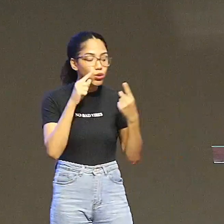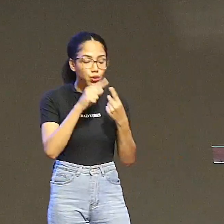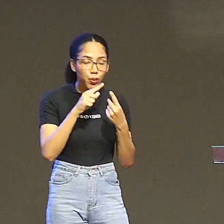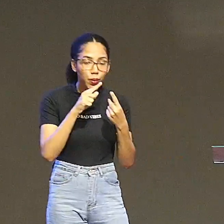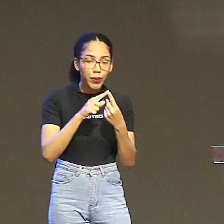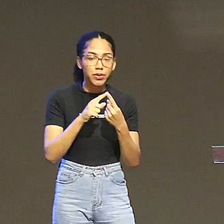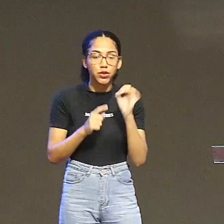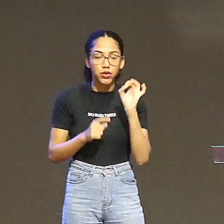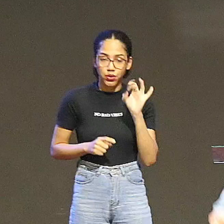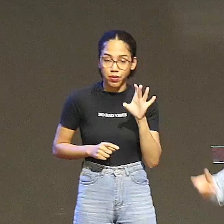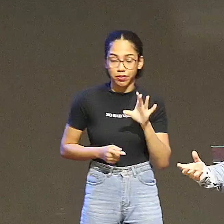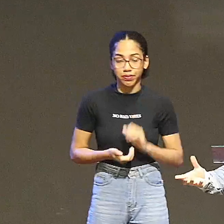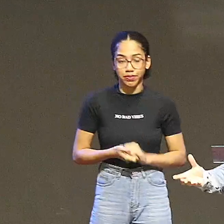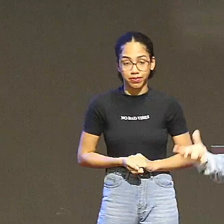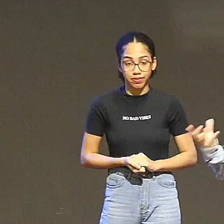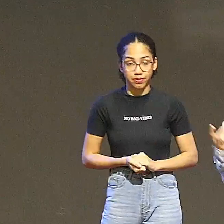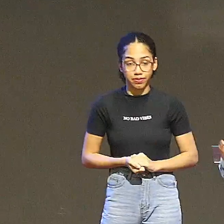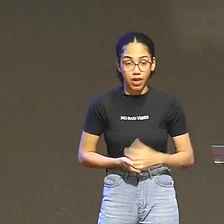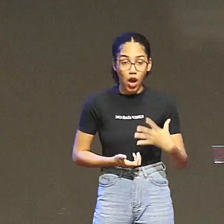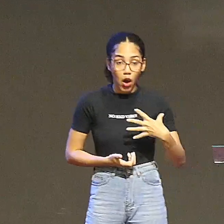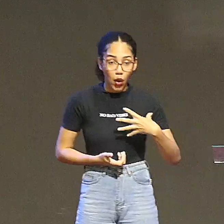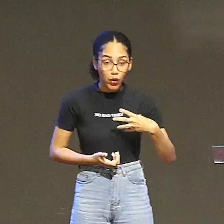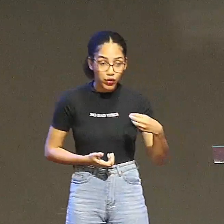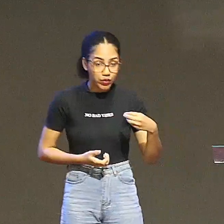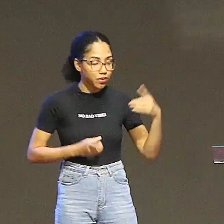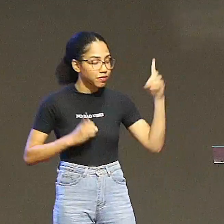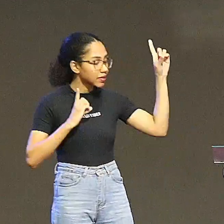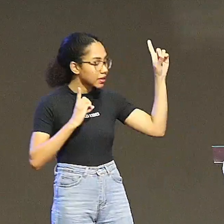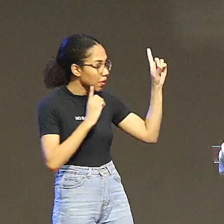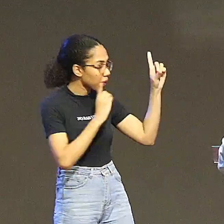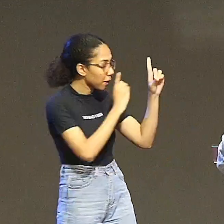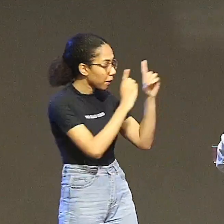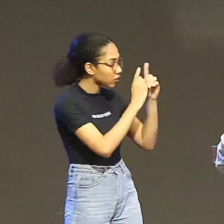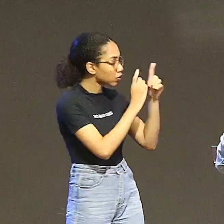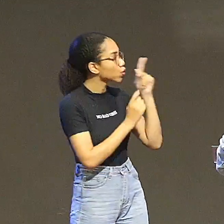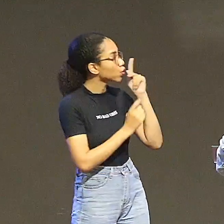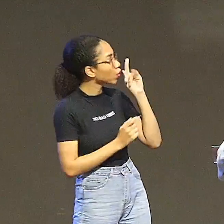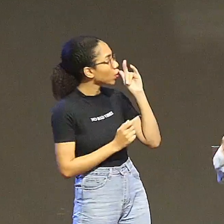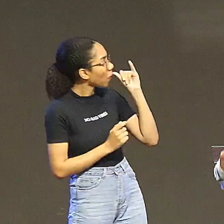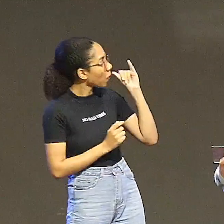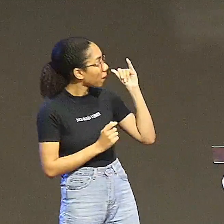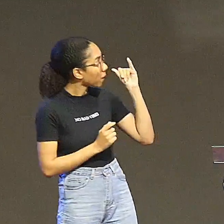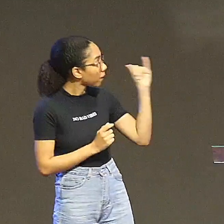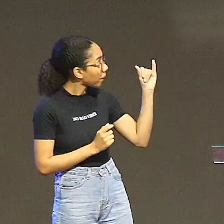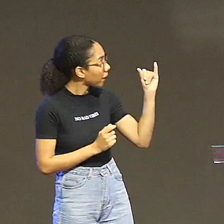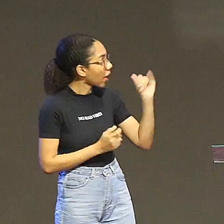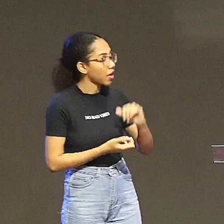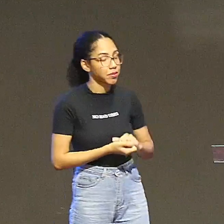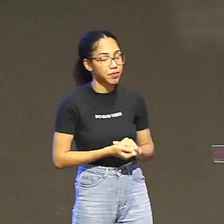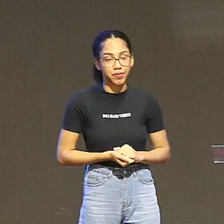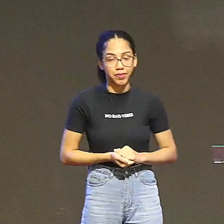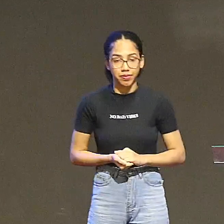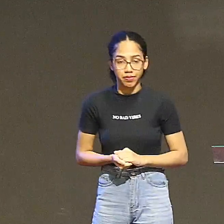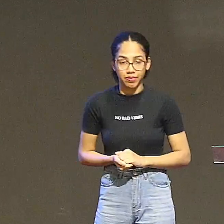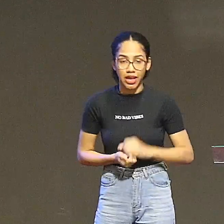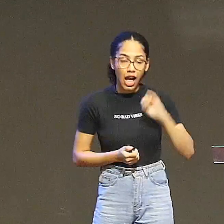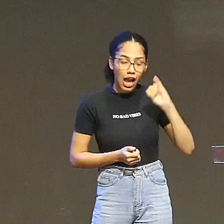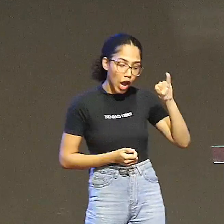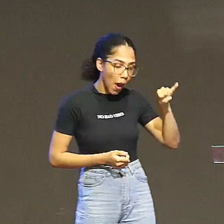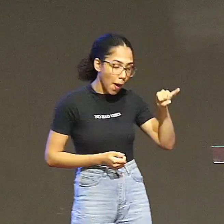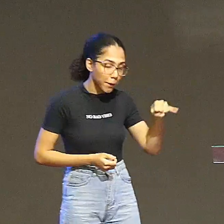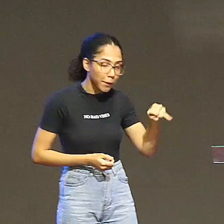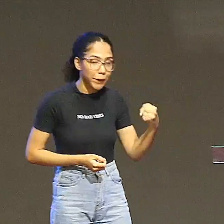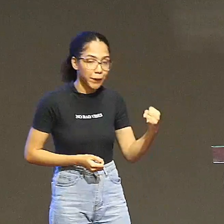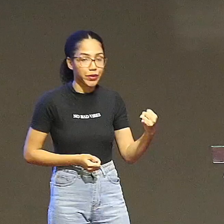detalhe o filho que tá mais perto do pai ele desfruta ele escolheu a